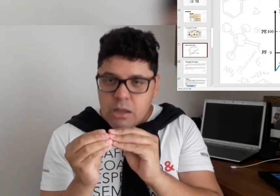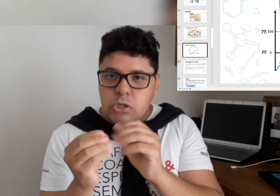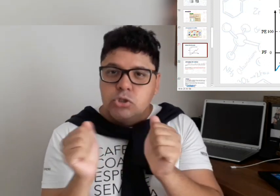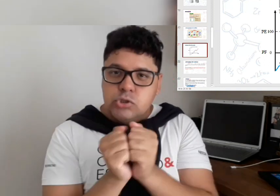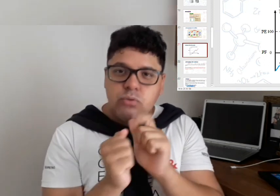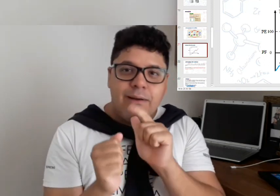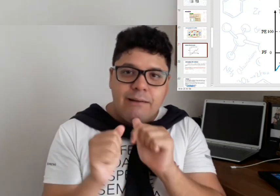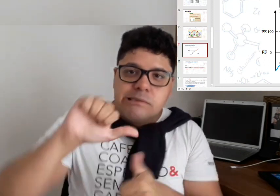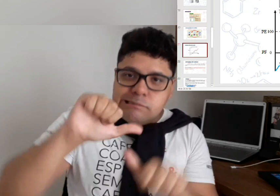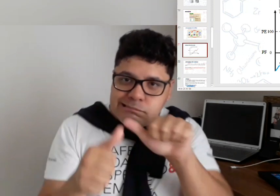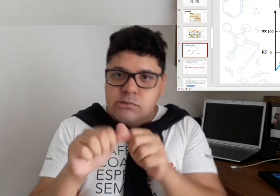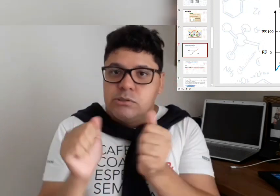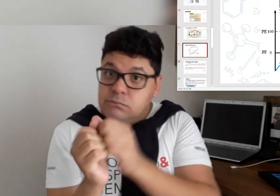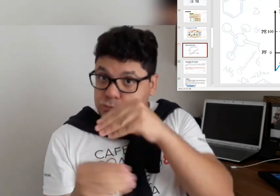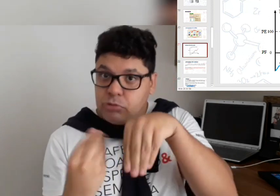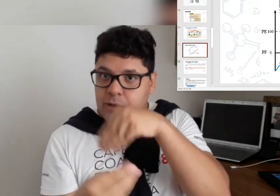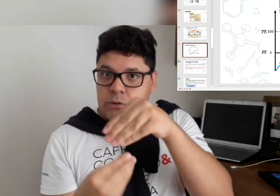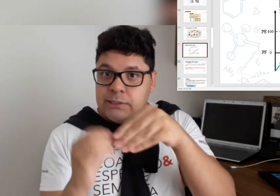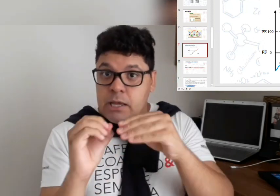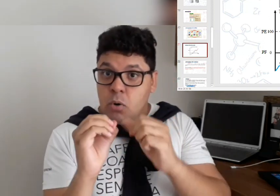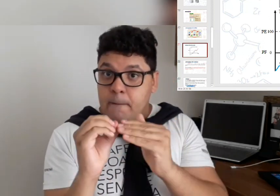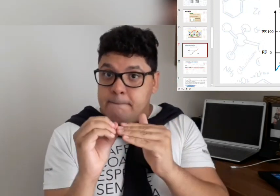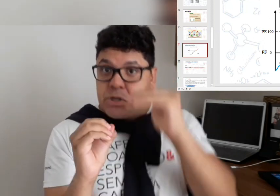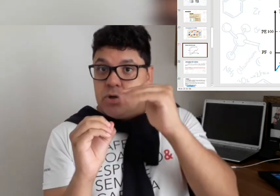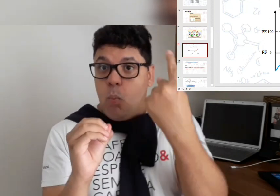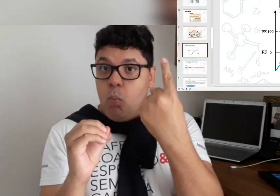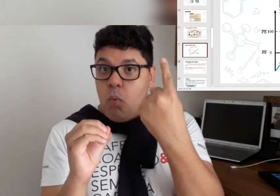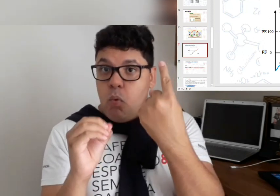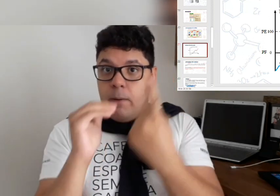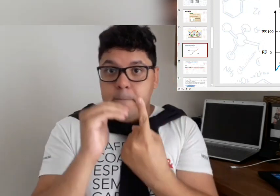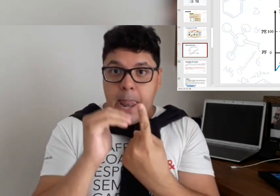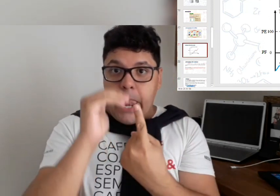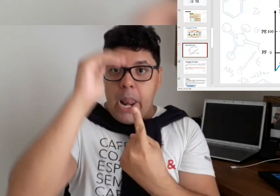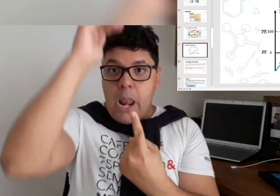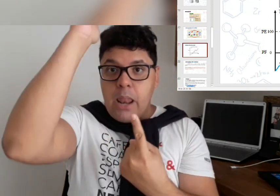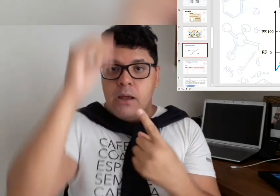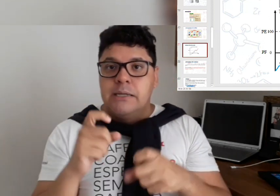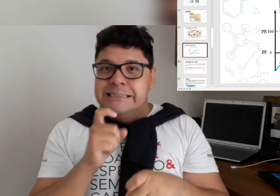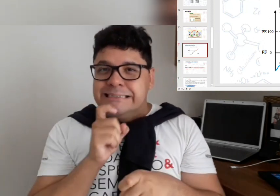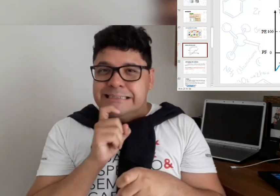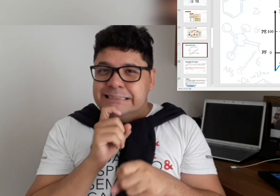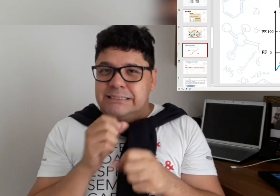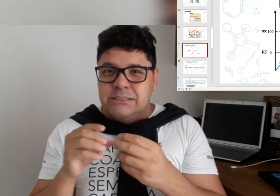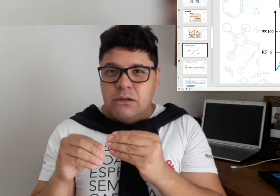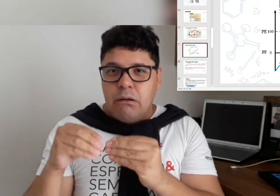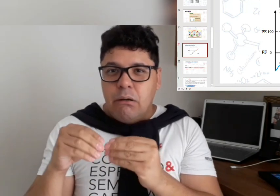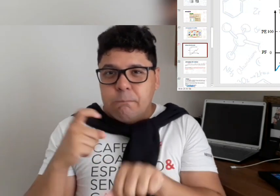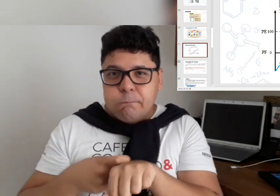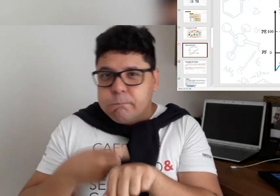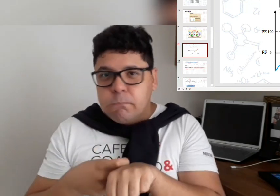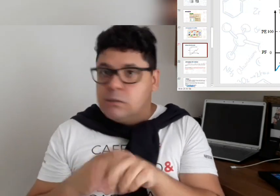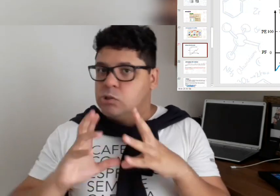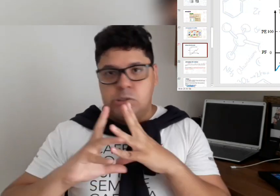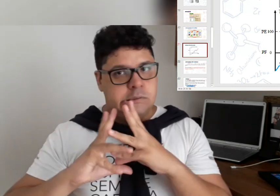líquido. Acima do 0, é só líquido. E quando que ela fica? Até quando ela fica só